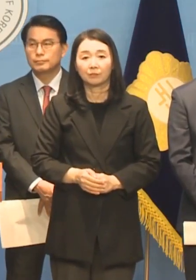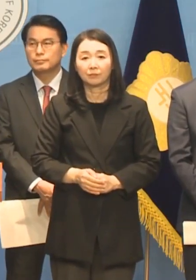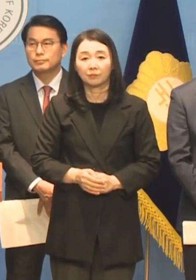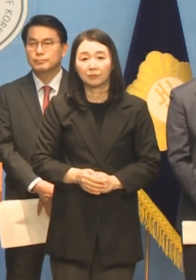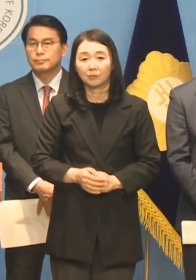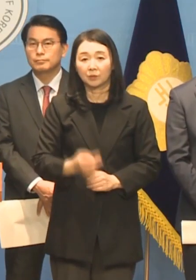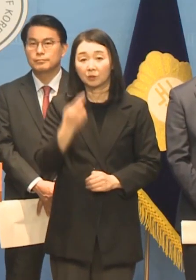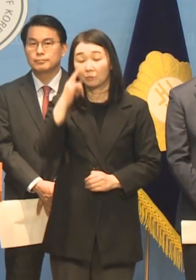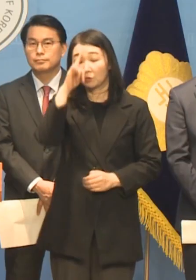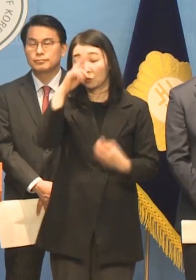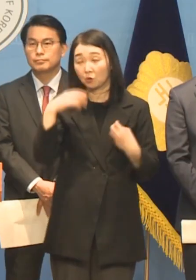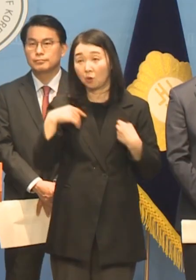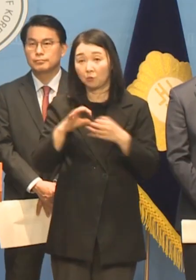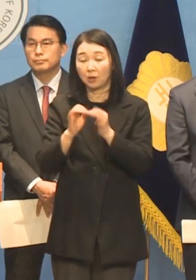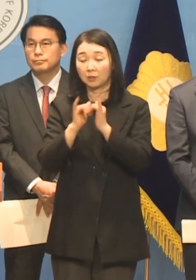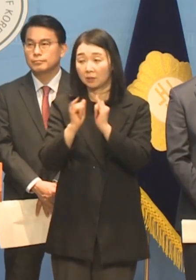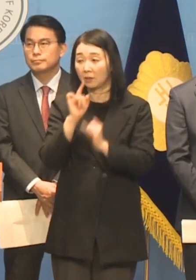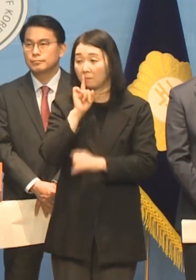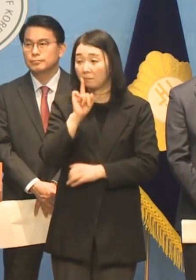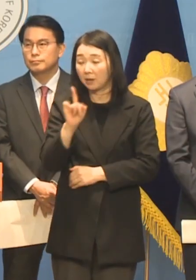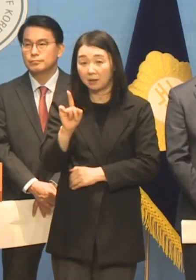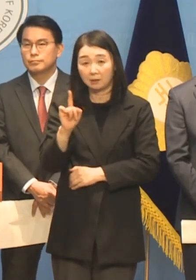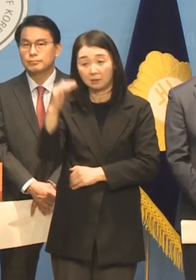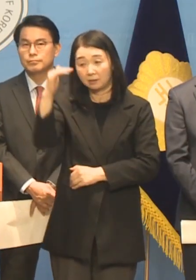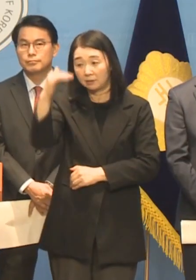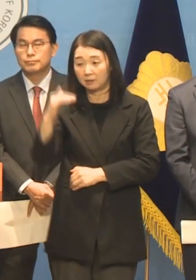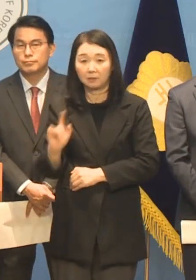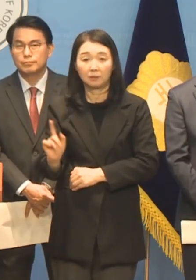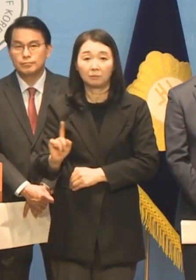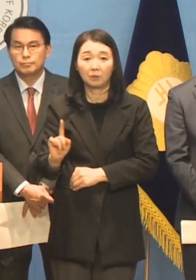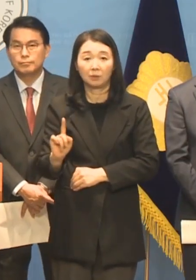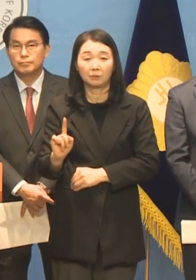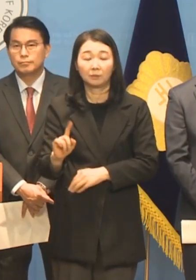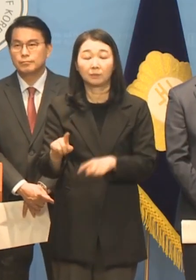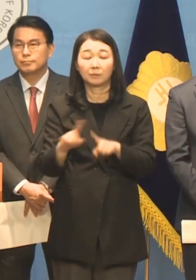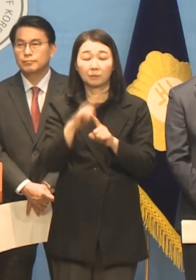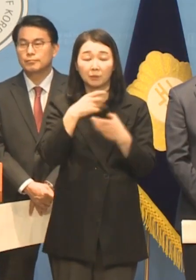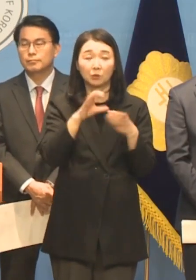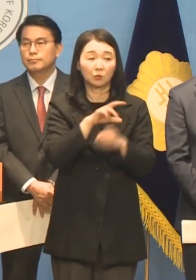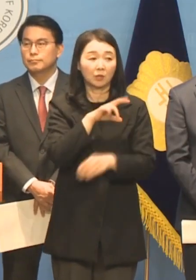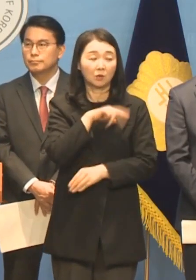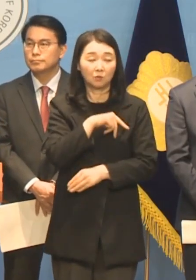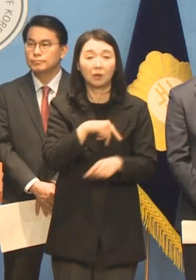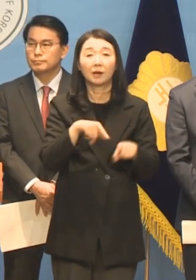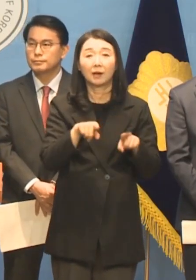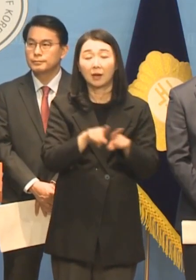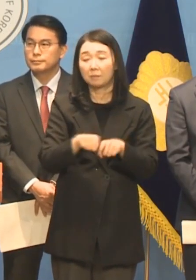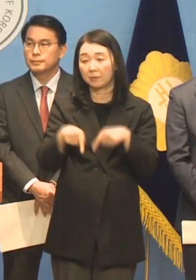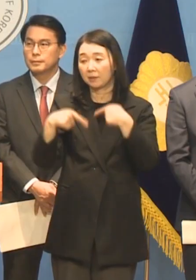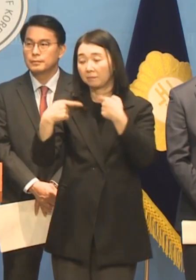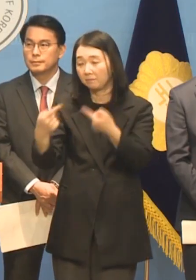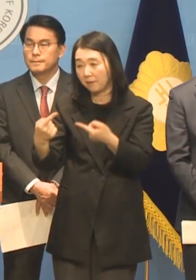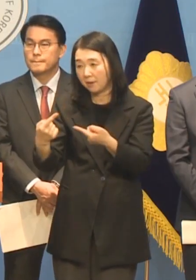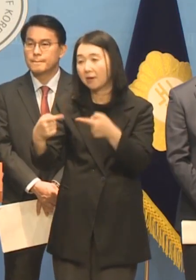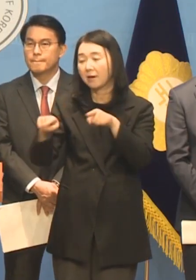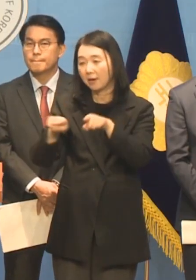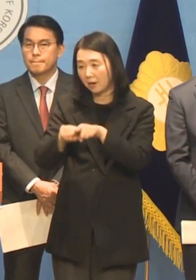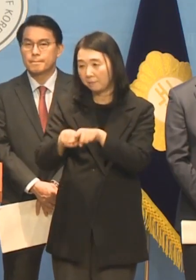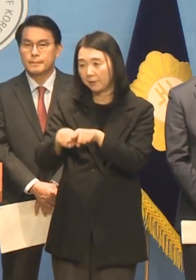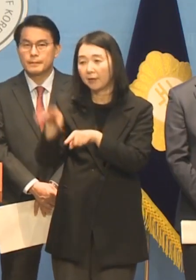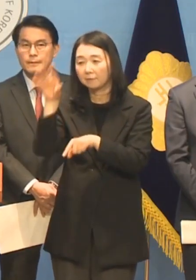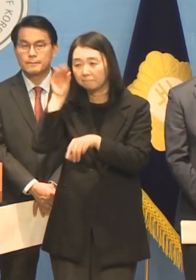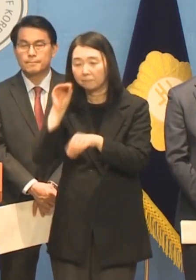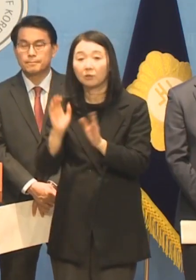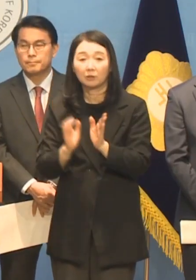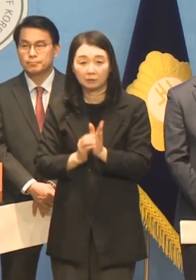미국 당국자가 이 말을 하는 그 자리에는 같이 간 민주당 의원들도 동석에 같이 있었습니다. 같이